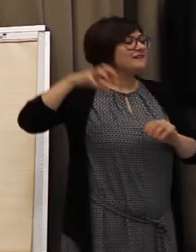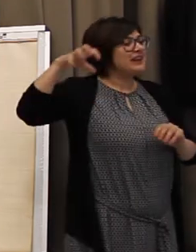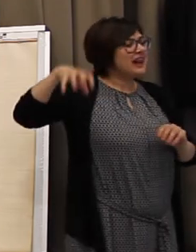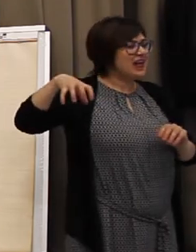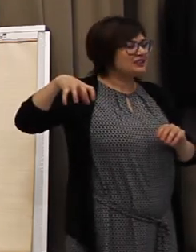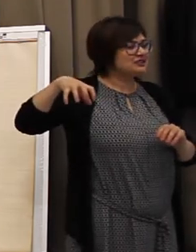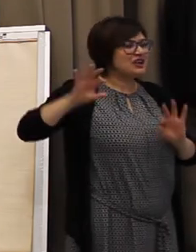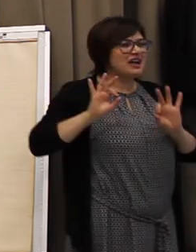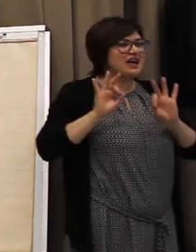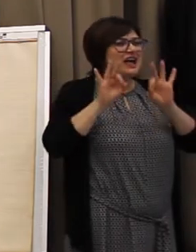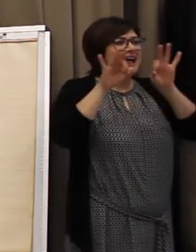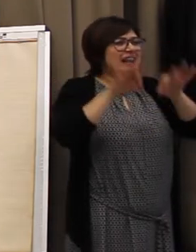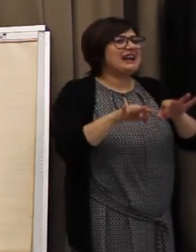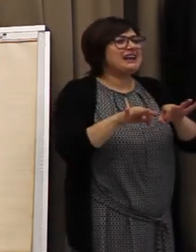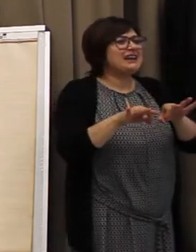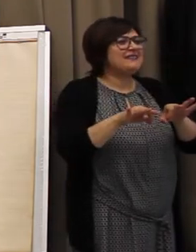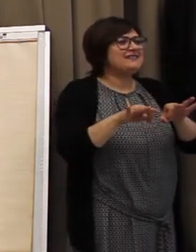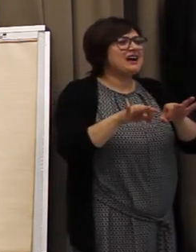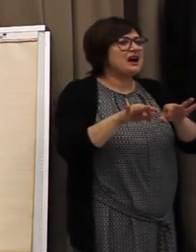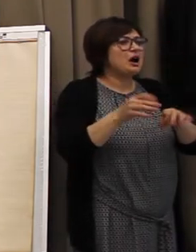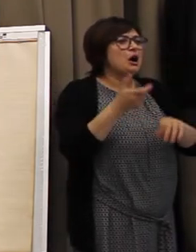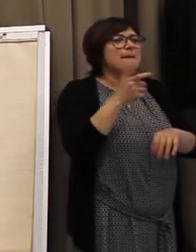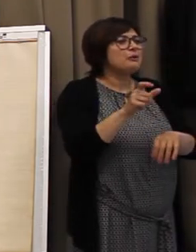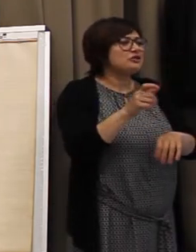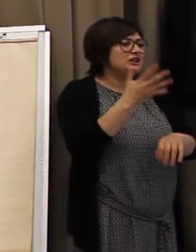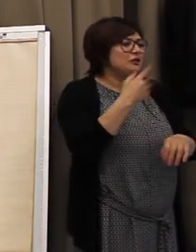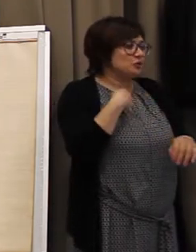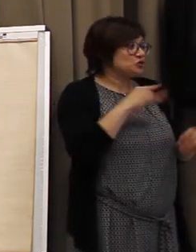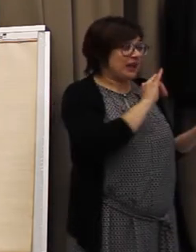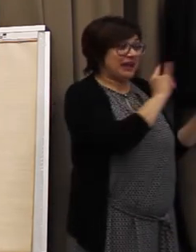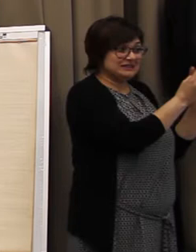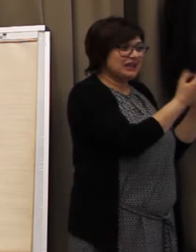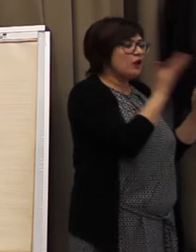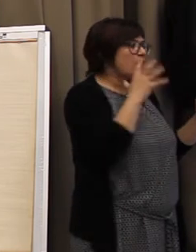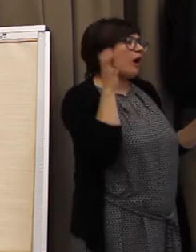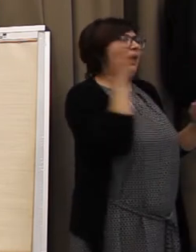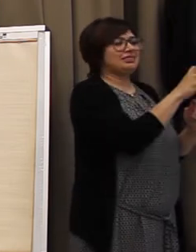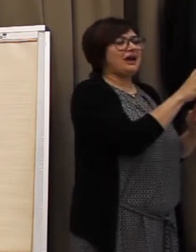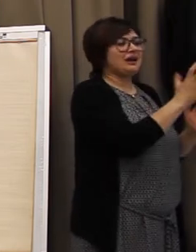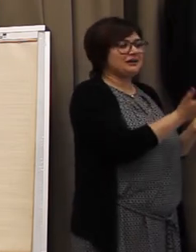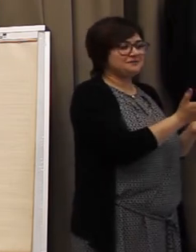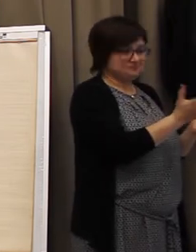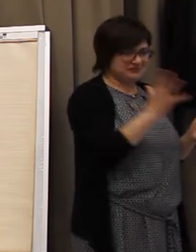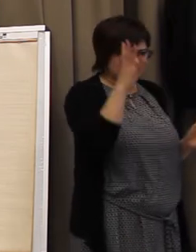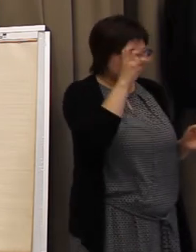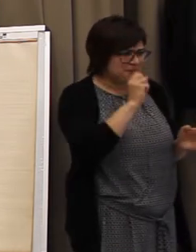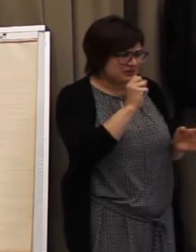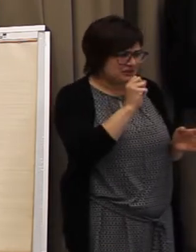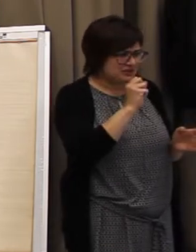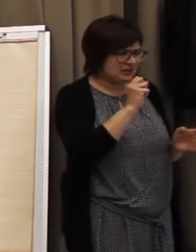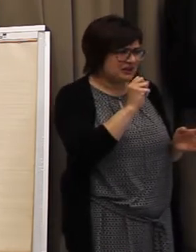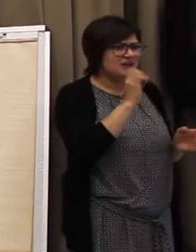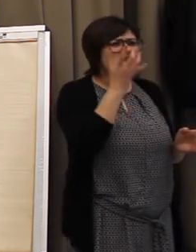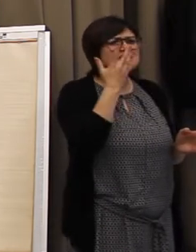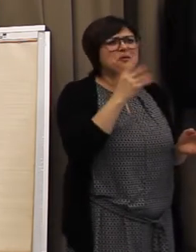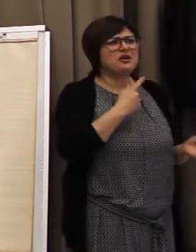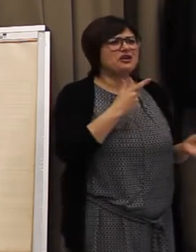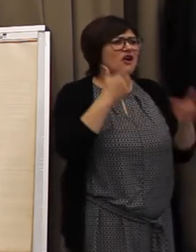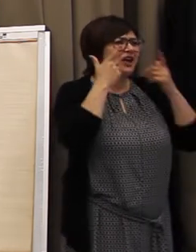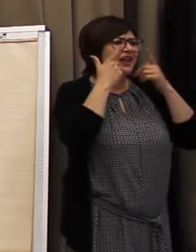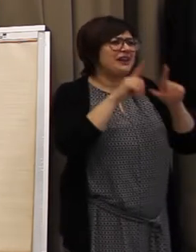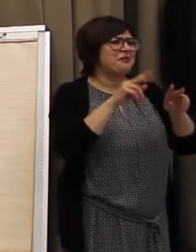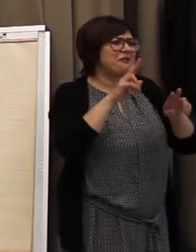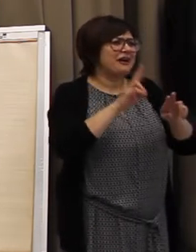arriva per attaccare il tuo castello, no? Se capisci? Se no passo al spagnolo.